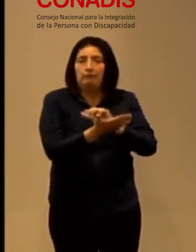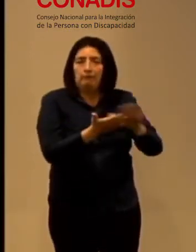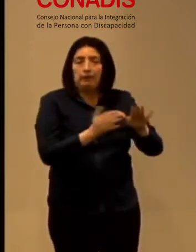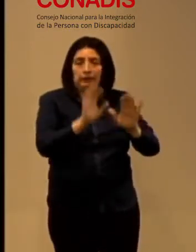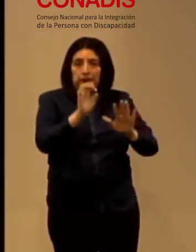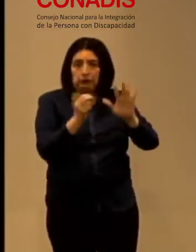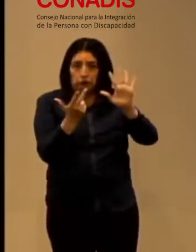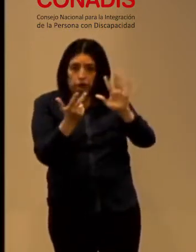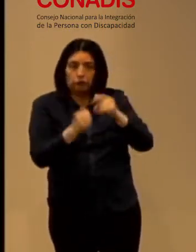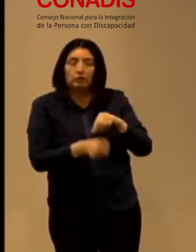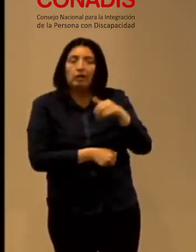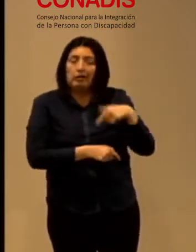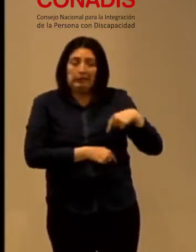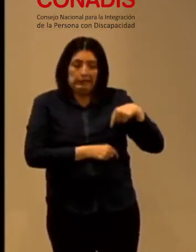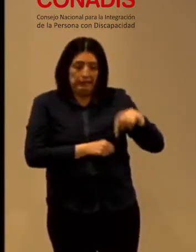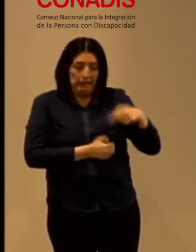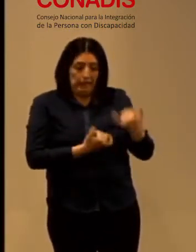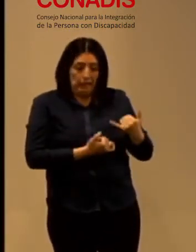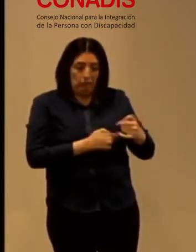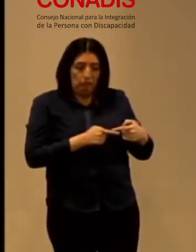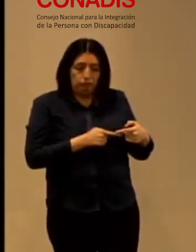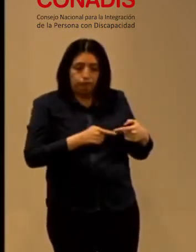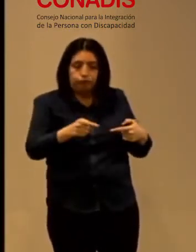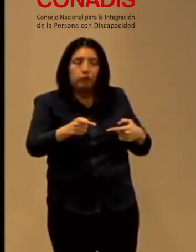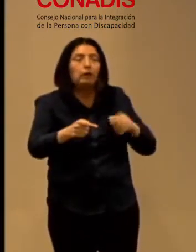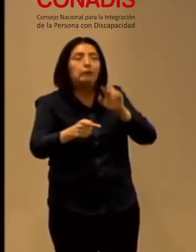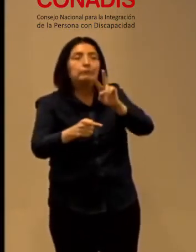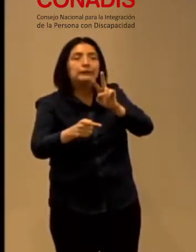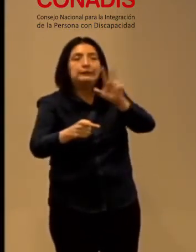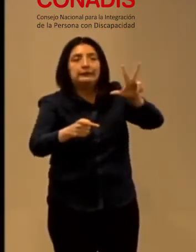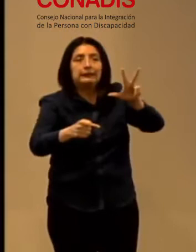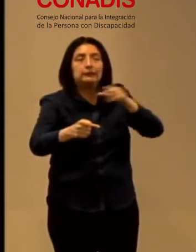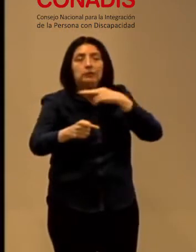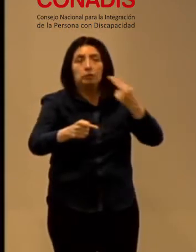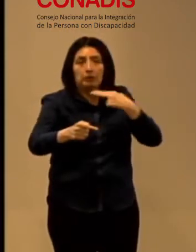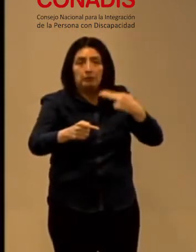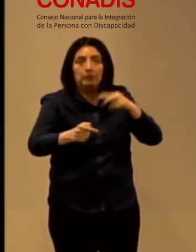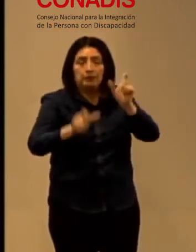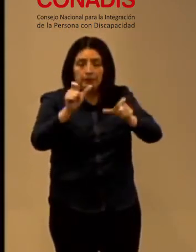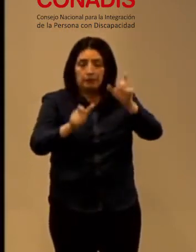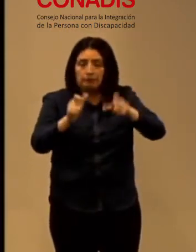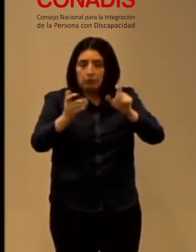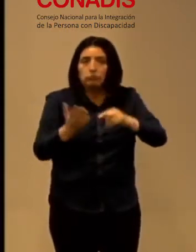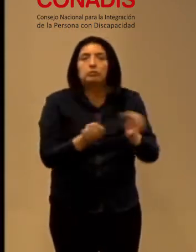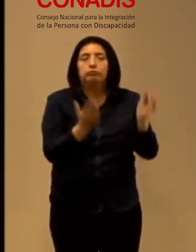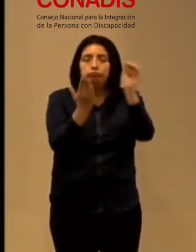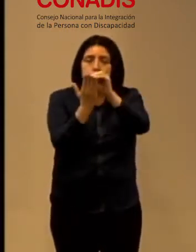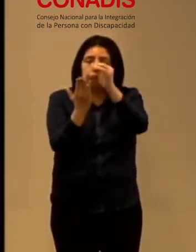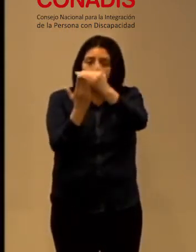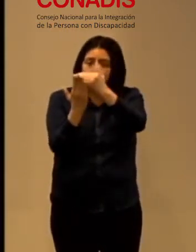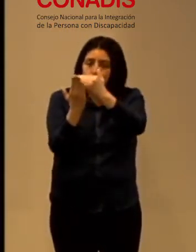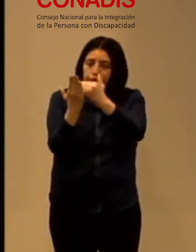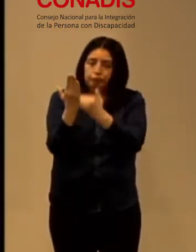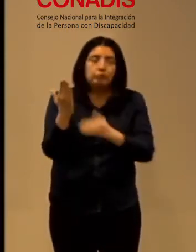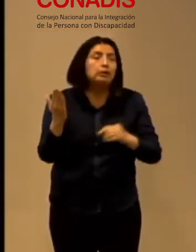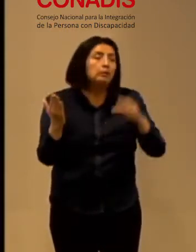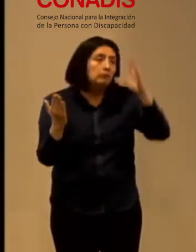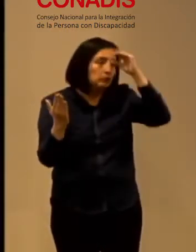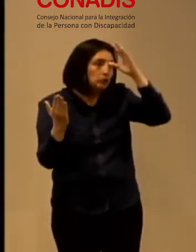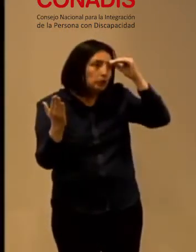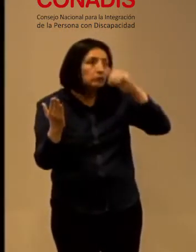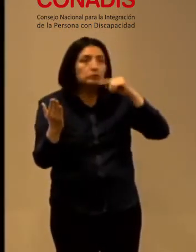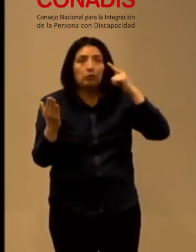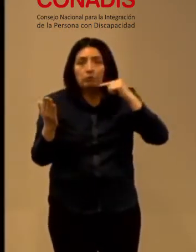Entonces, en este momento y hasta el 23 de noviembre se pueden inscribir nuestros chicos y nuestras chicas a